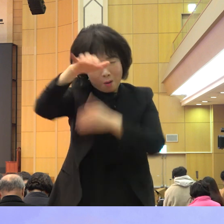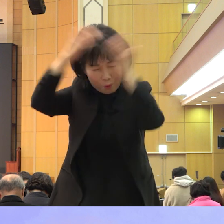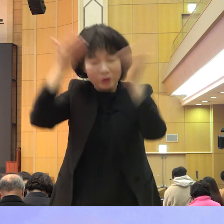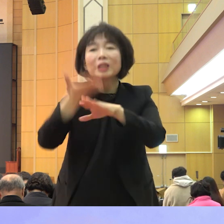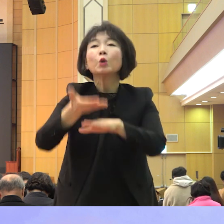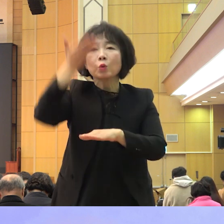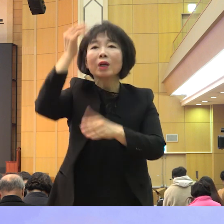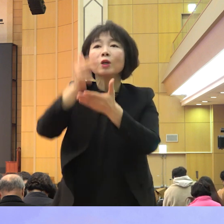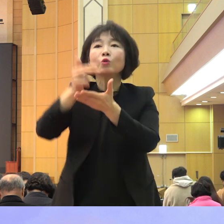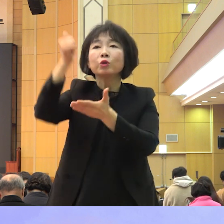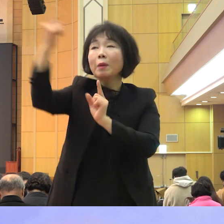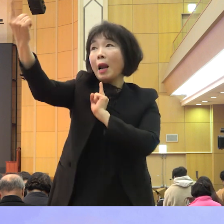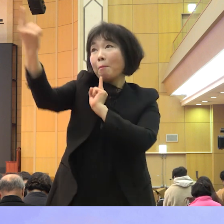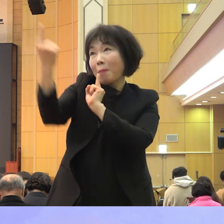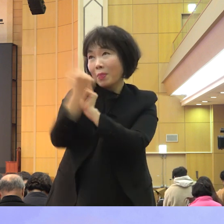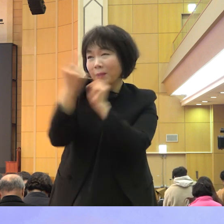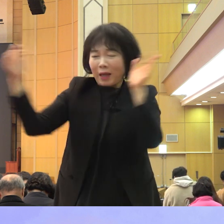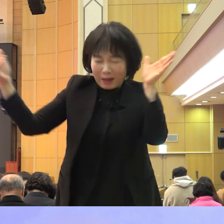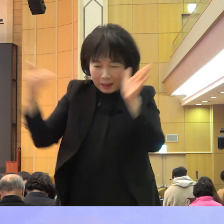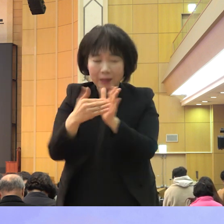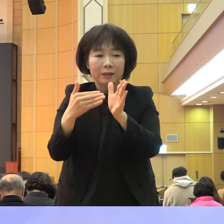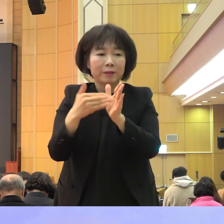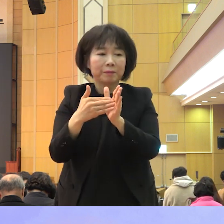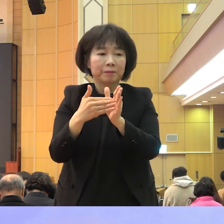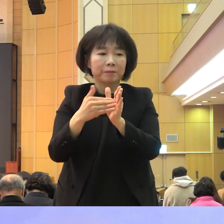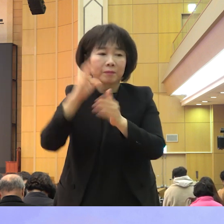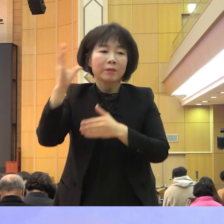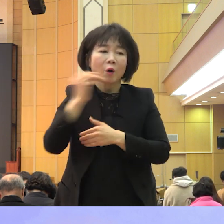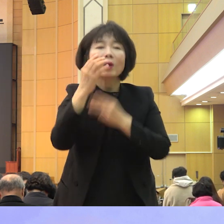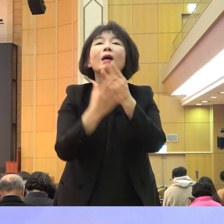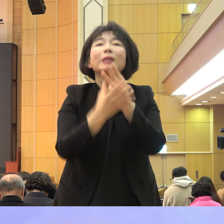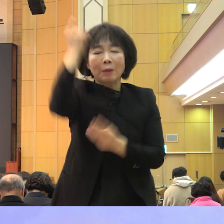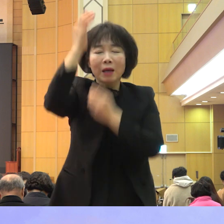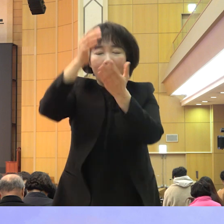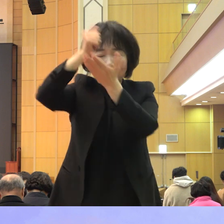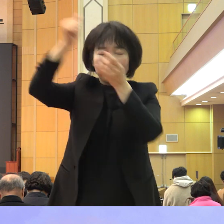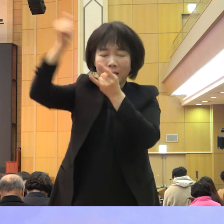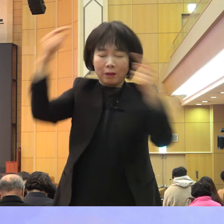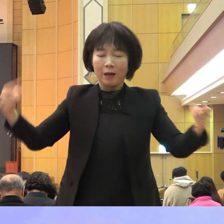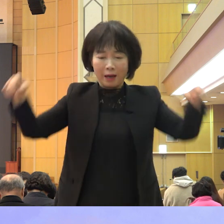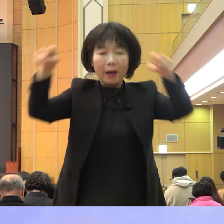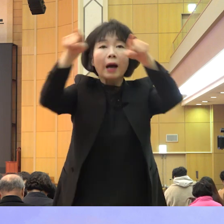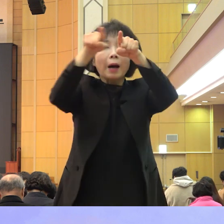범사후에 주님 앞에 서는 그날까지 성삼위